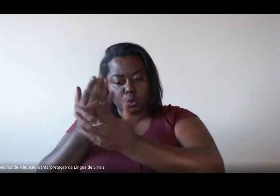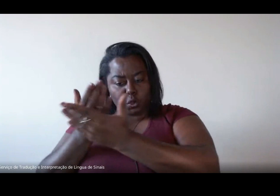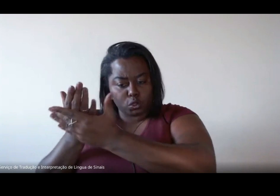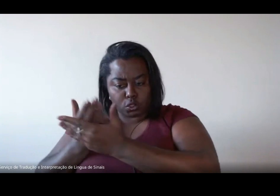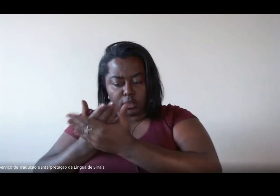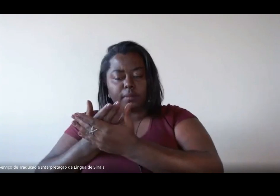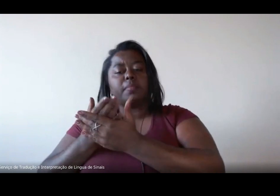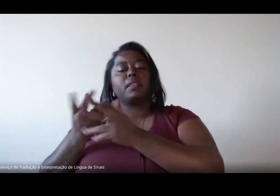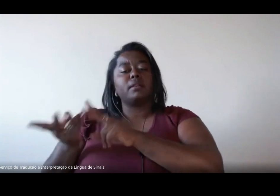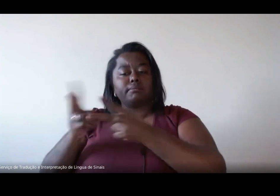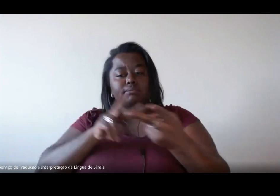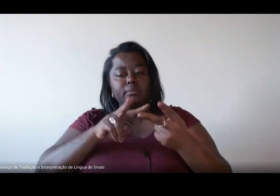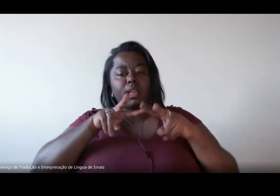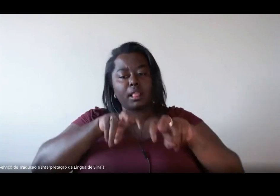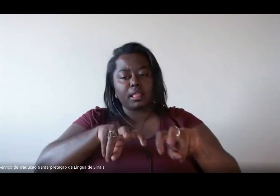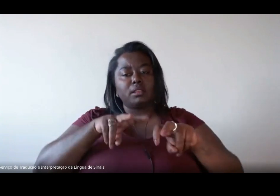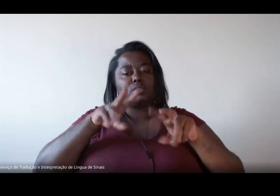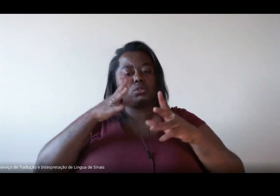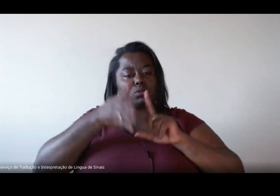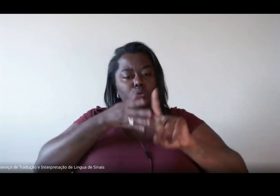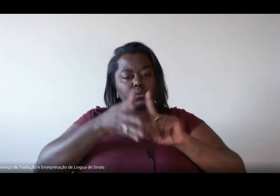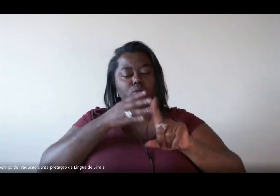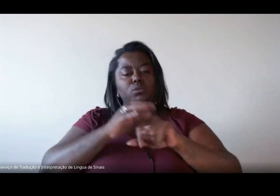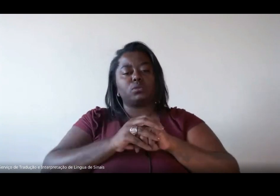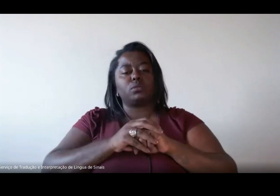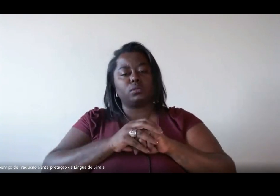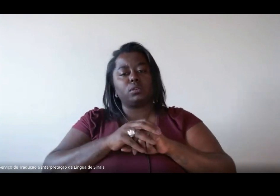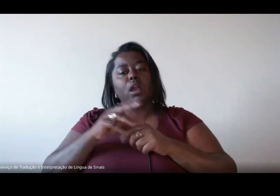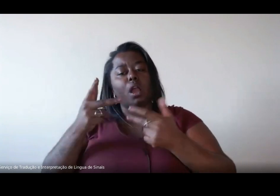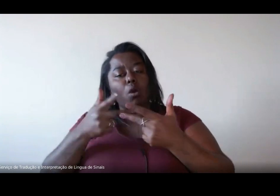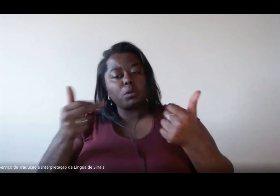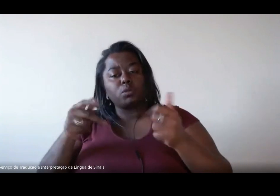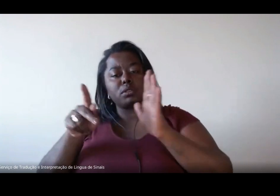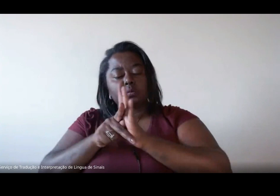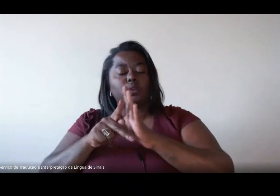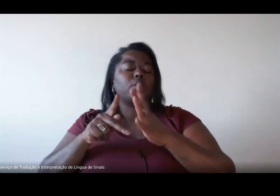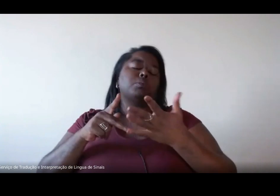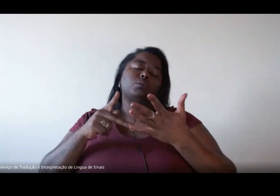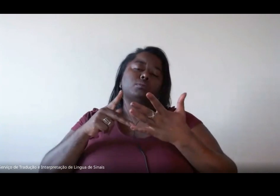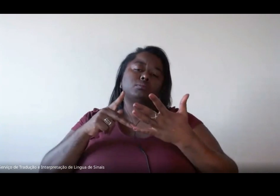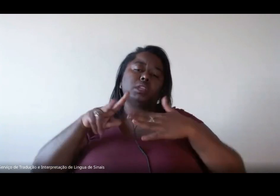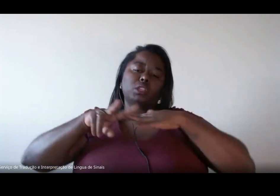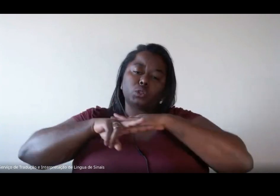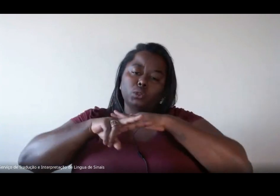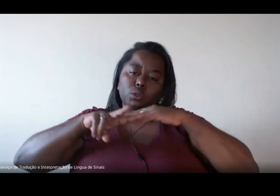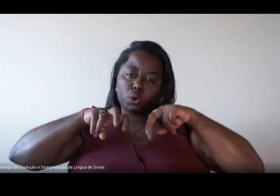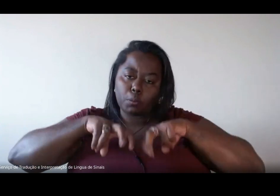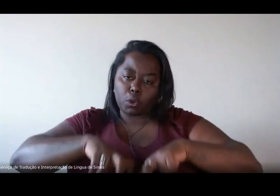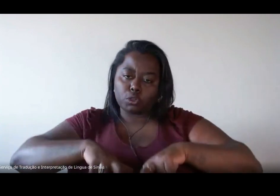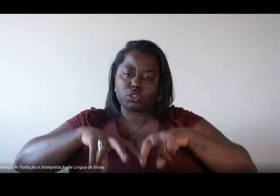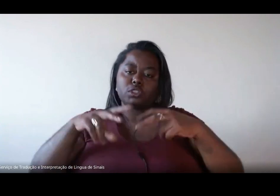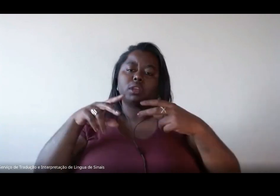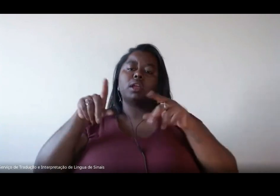transpostos, da análise do discurso, sociológicos, da psicologia social, alguma coisa da antropologia